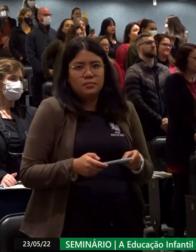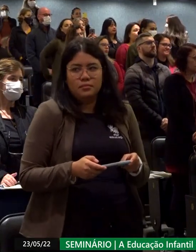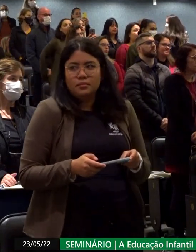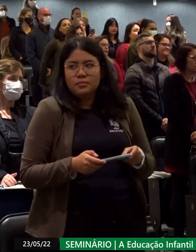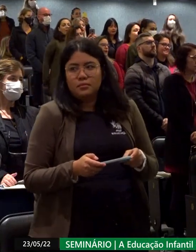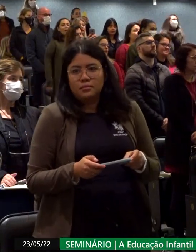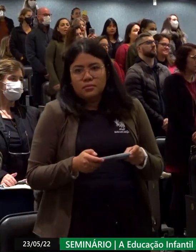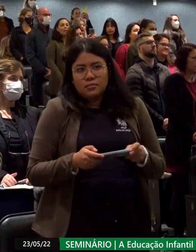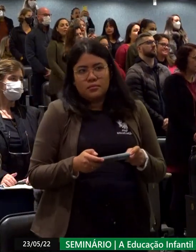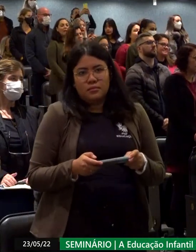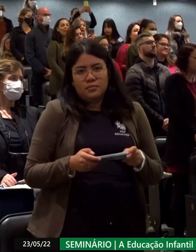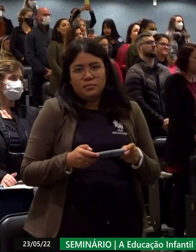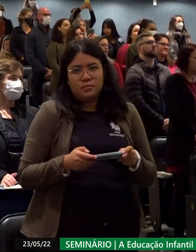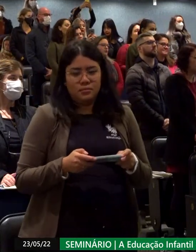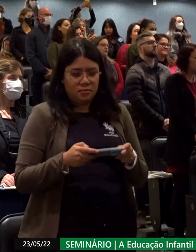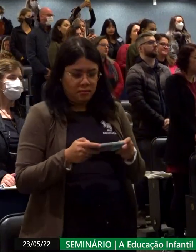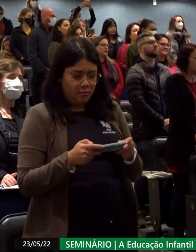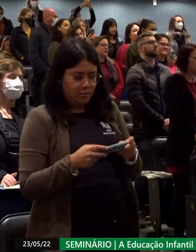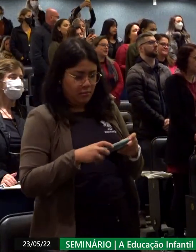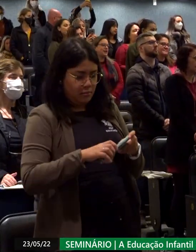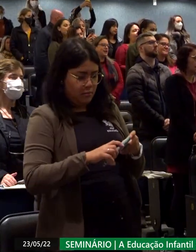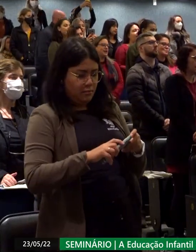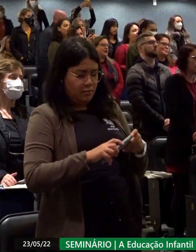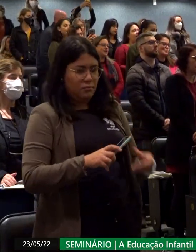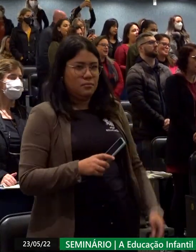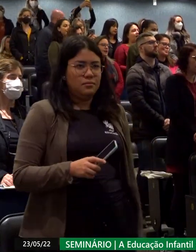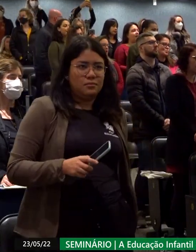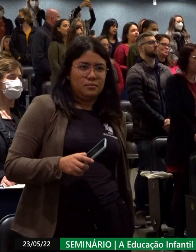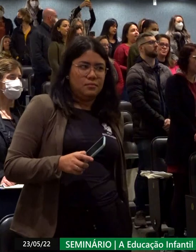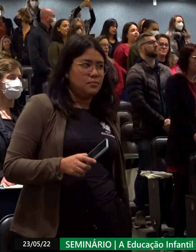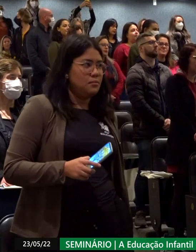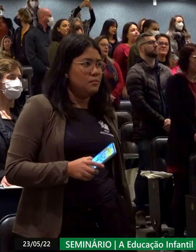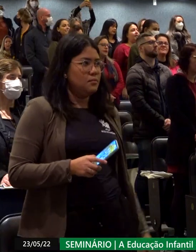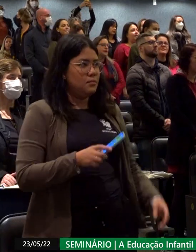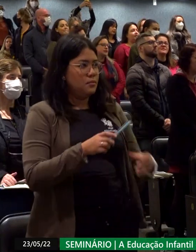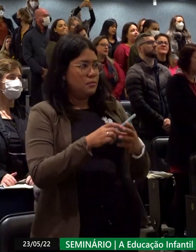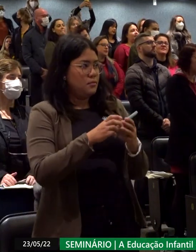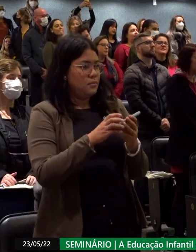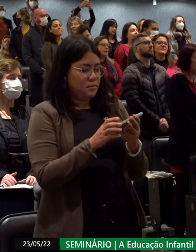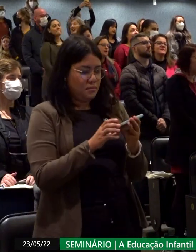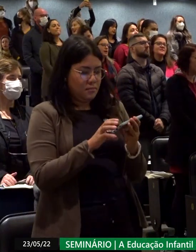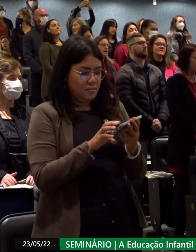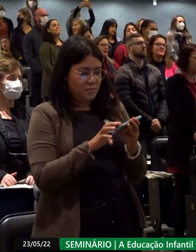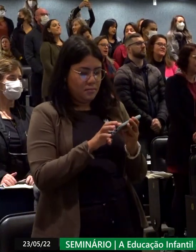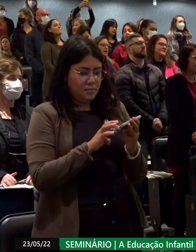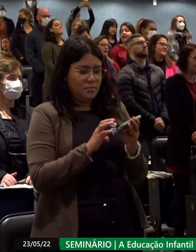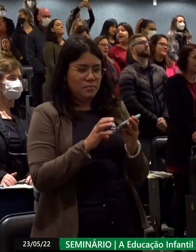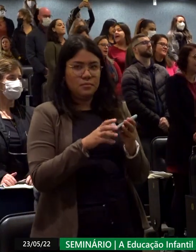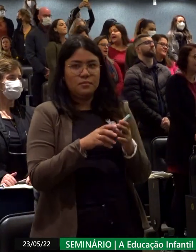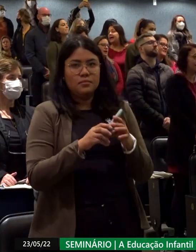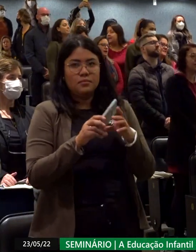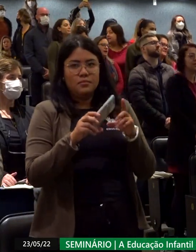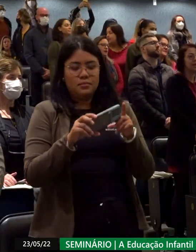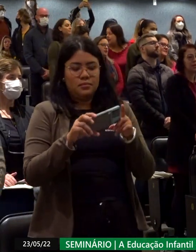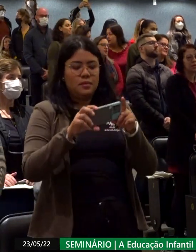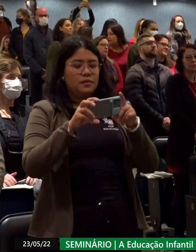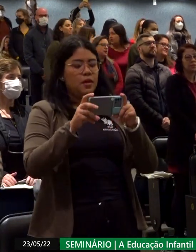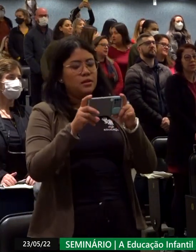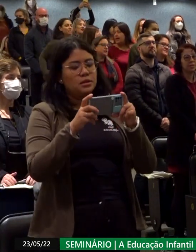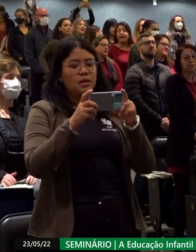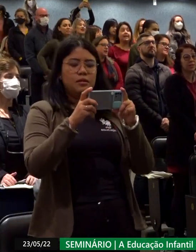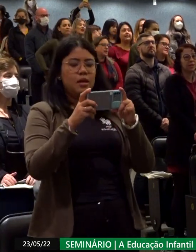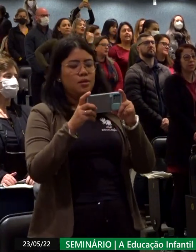um pedacinho de terra beleza sem pão e